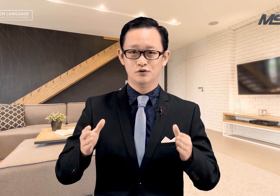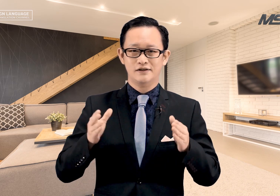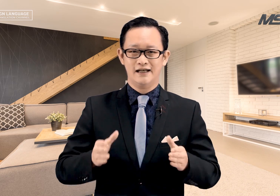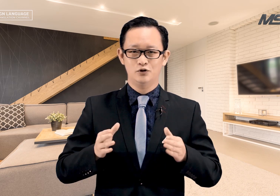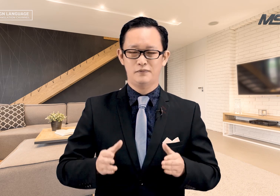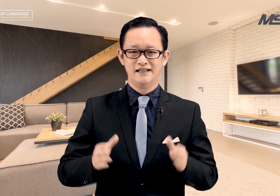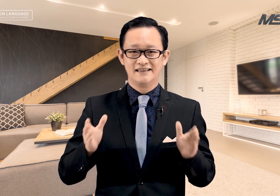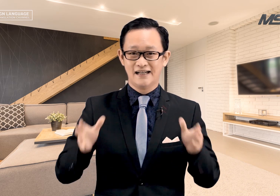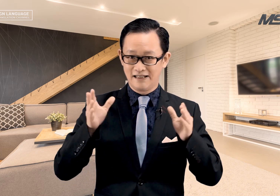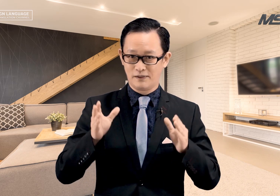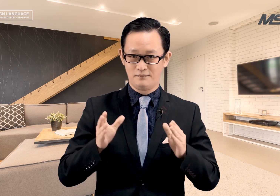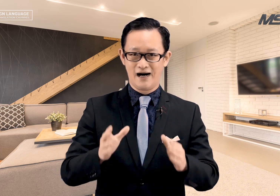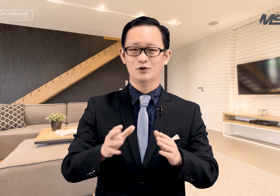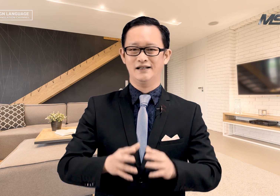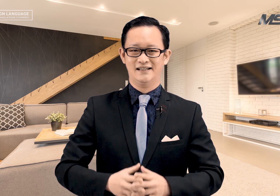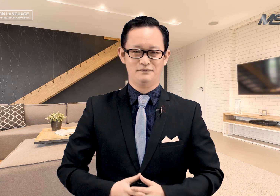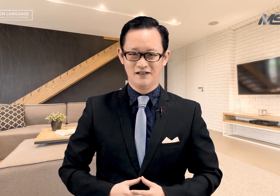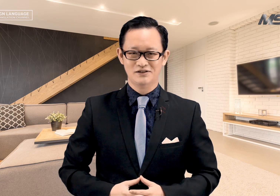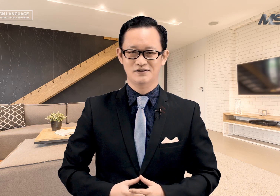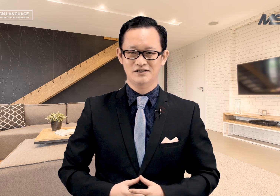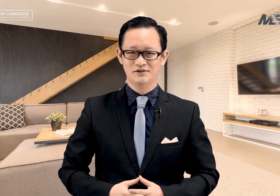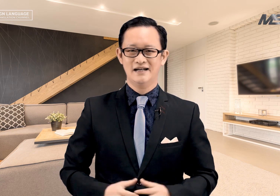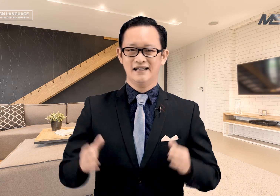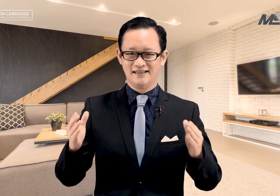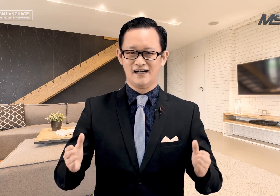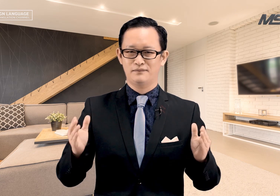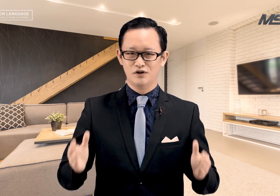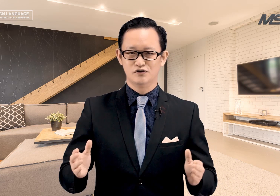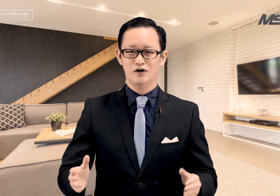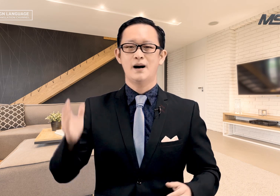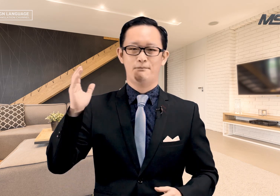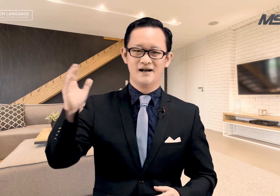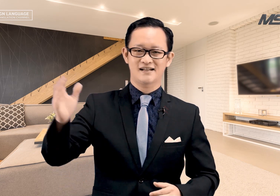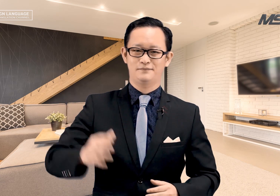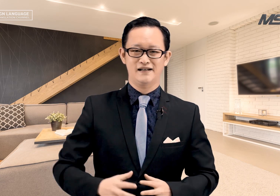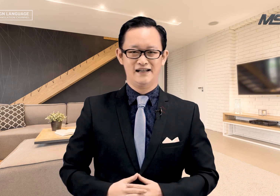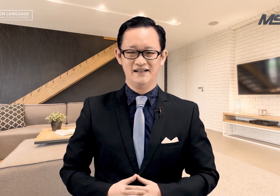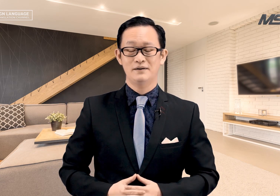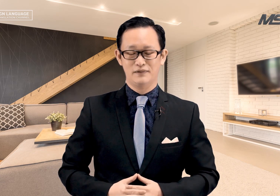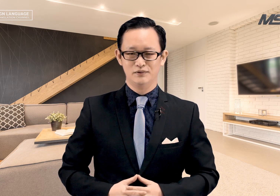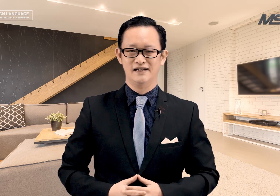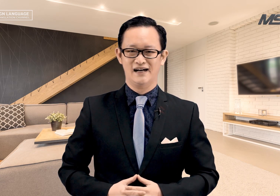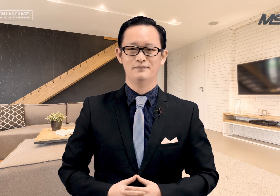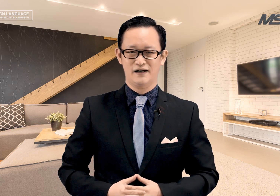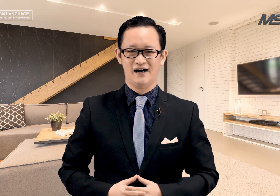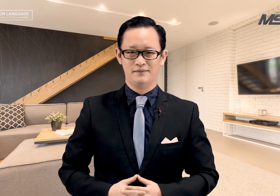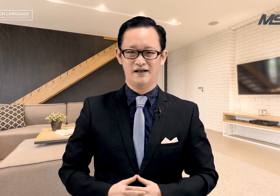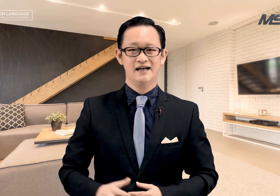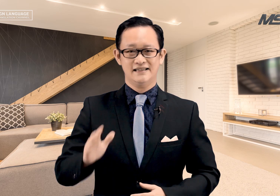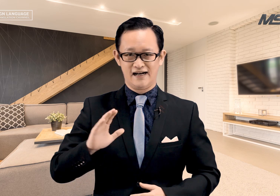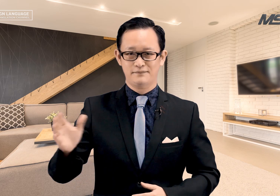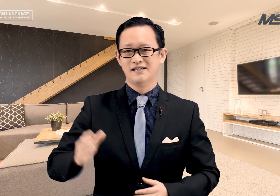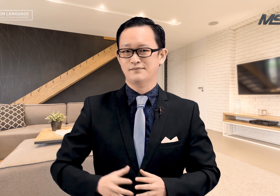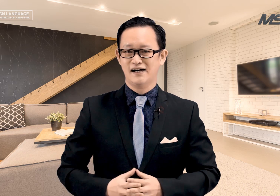dengan postur kehidupan yang telah diperbaharui di dalam Kristus Yesus, kita akan menyongsong masa depan yang indah penuh dengan